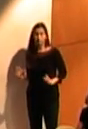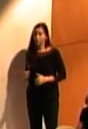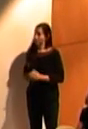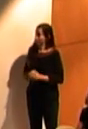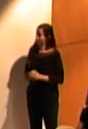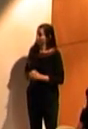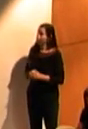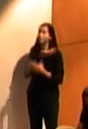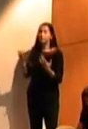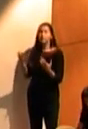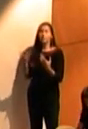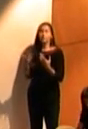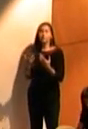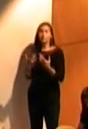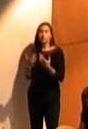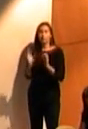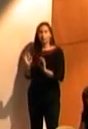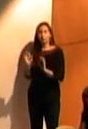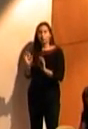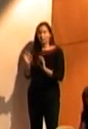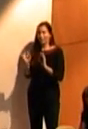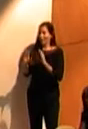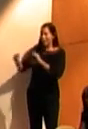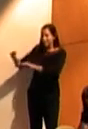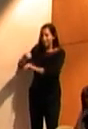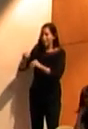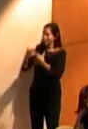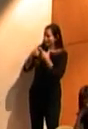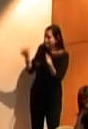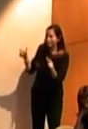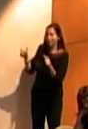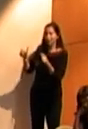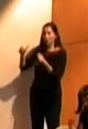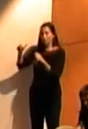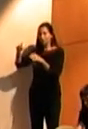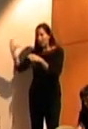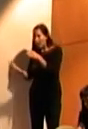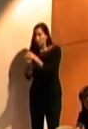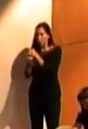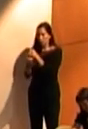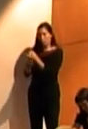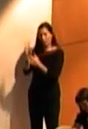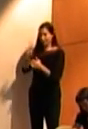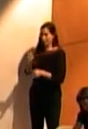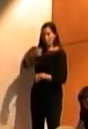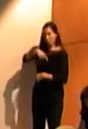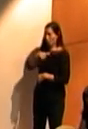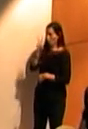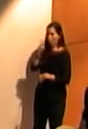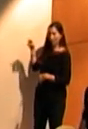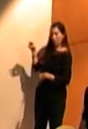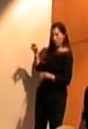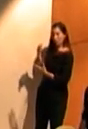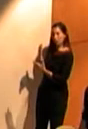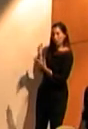Et quand on aborde du coup cette notion d'espace, d'accessibilité, d'inclusion, c'est vraiment par cette approche-là. Et c'est ce qui